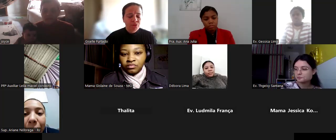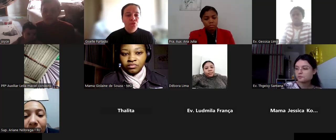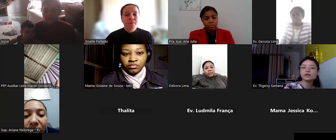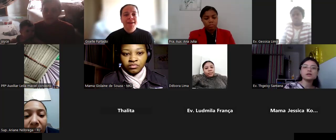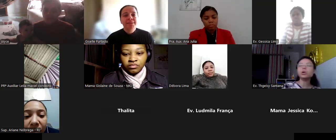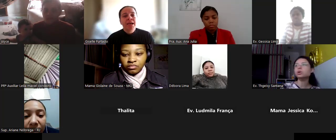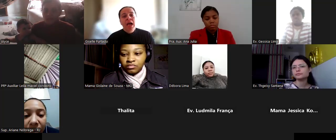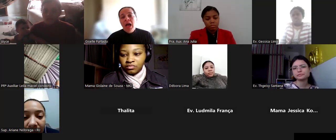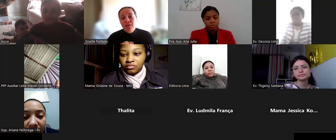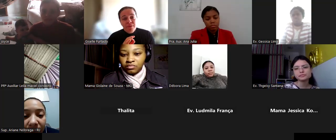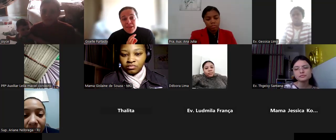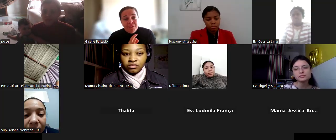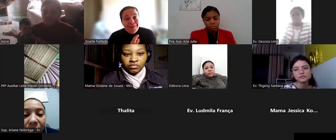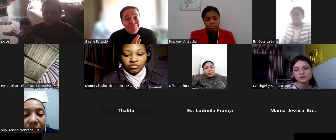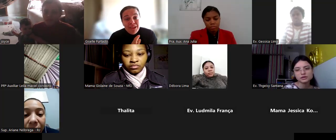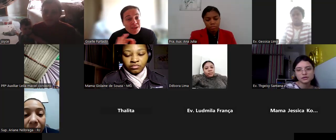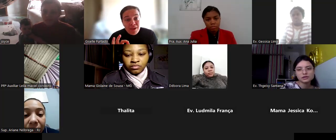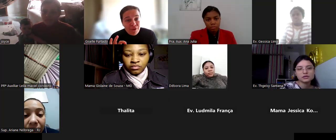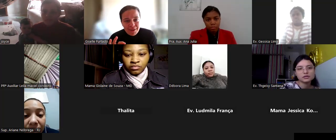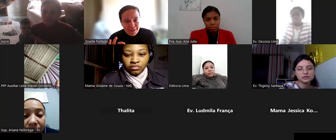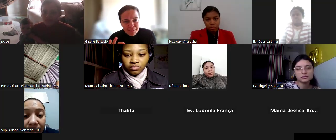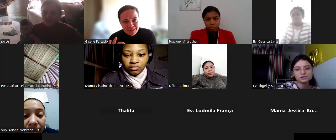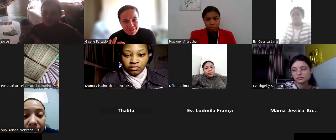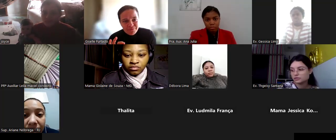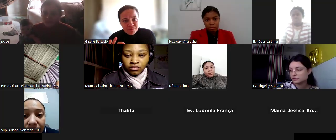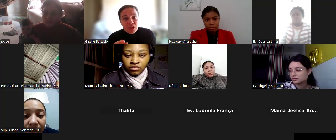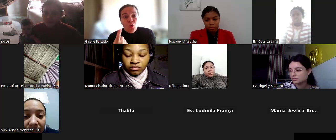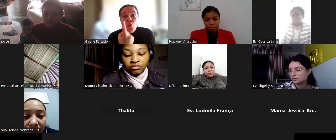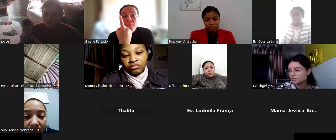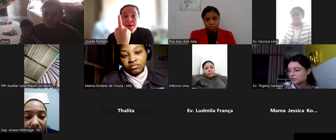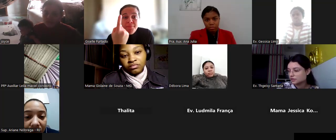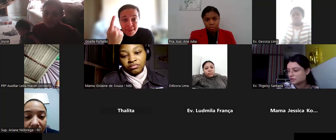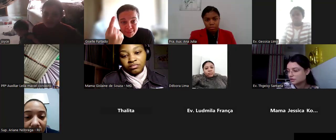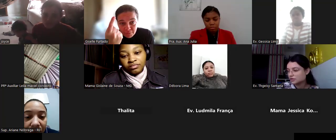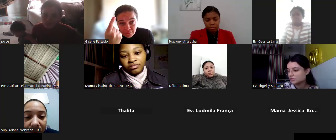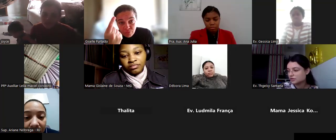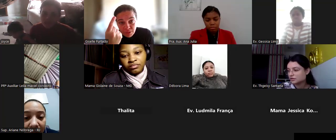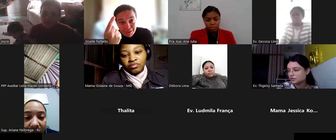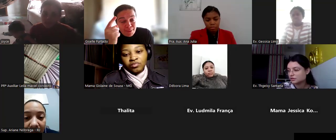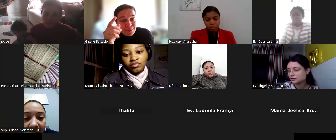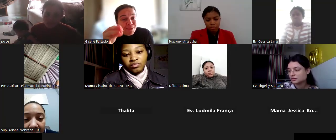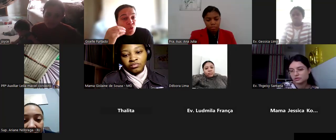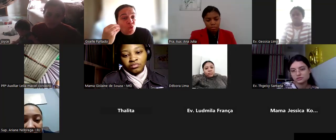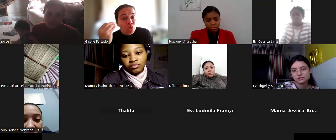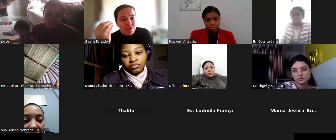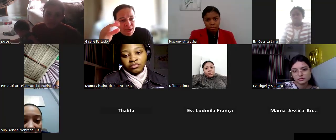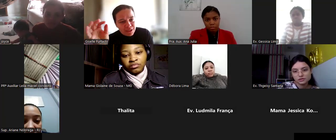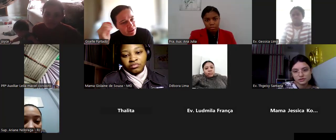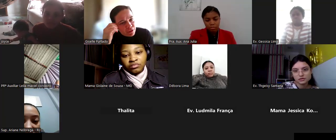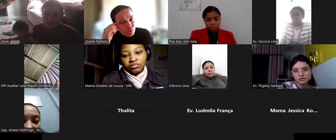tudo mais. A família dela, ninguém fala em Libras. Tem uma irmã que aprendeu alguns sinais para se